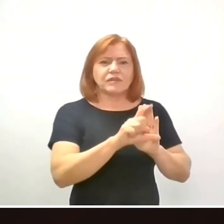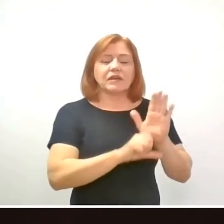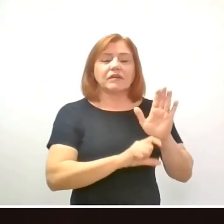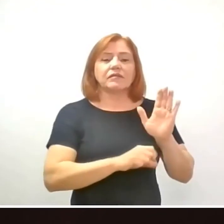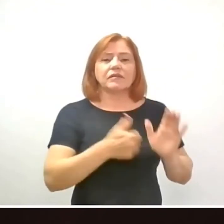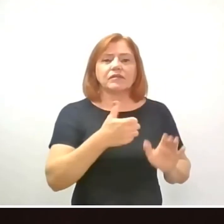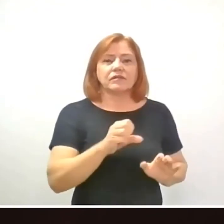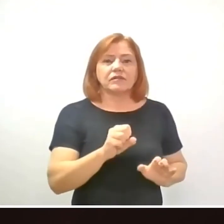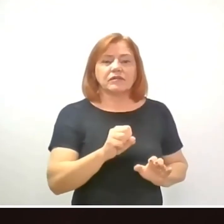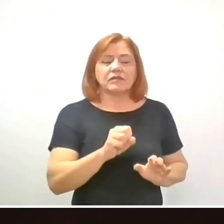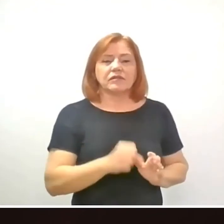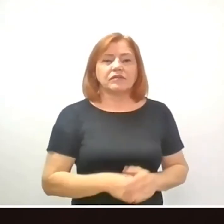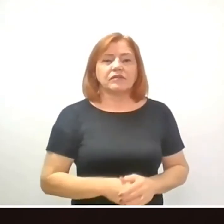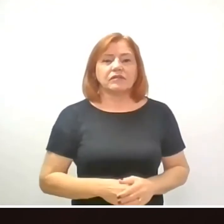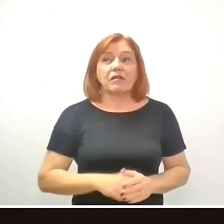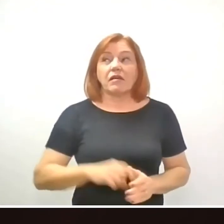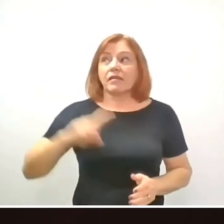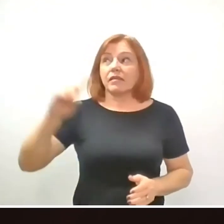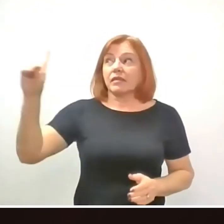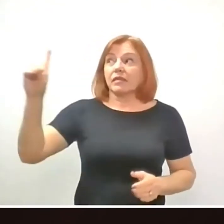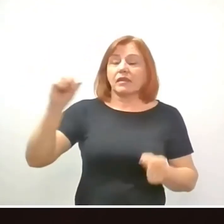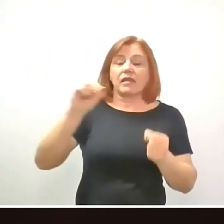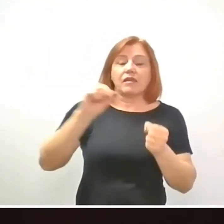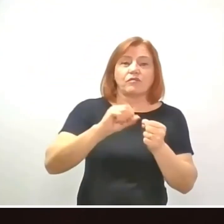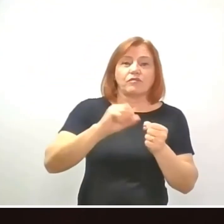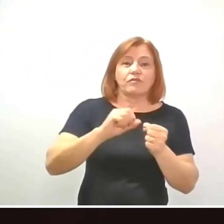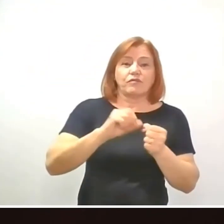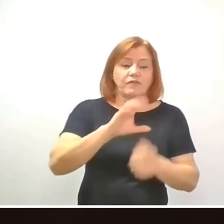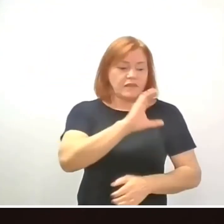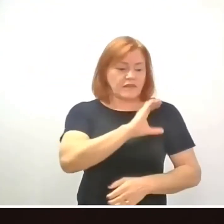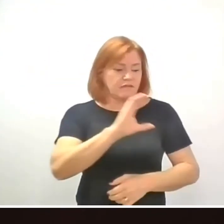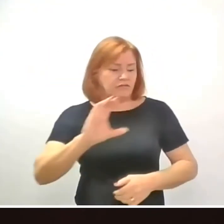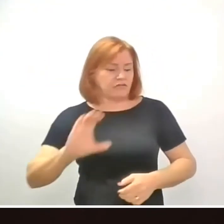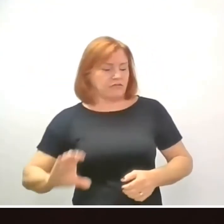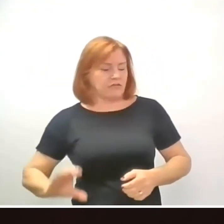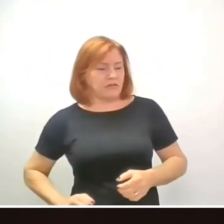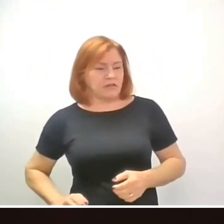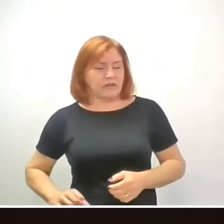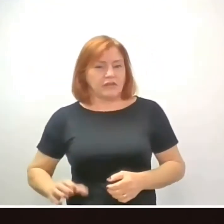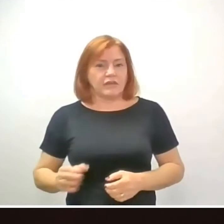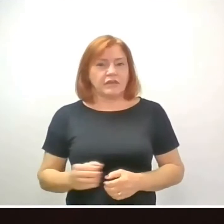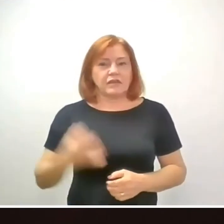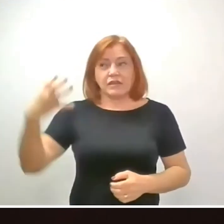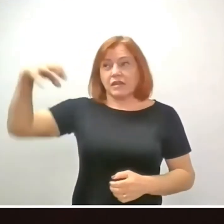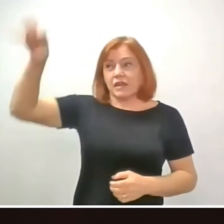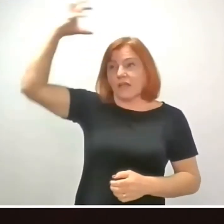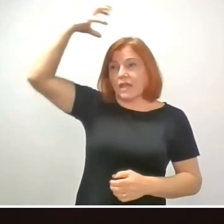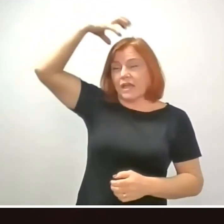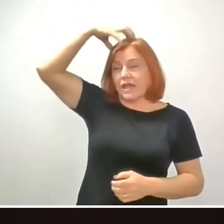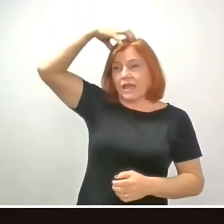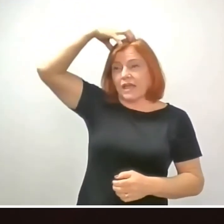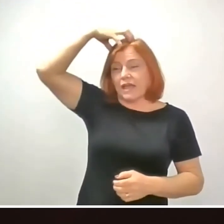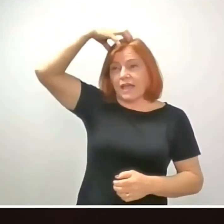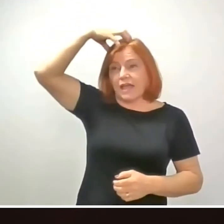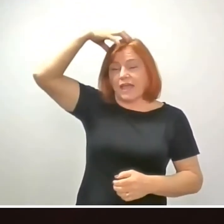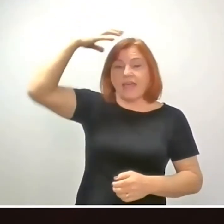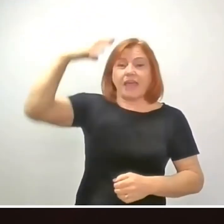E Deus fez de Cristo rei sobre o monte Sião, né?